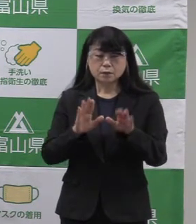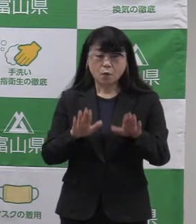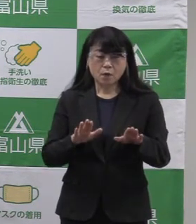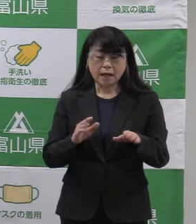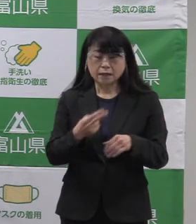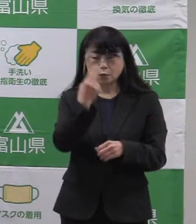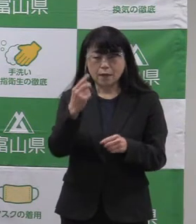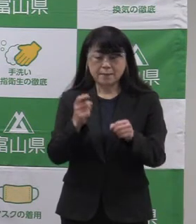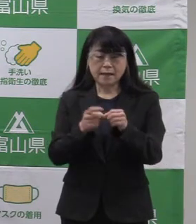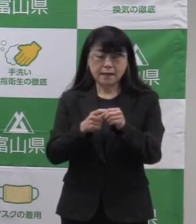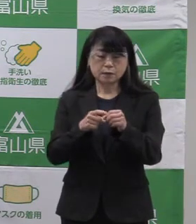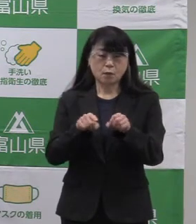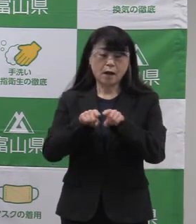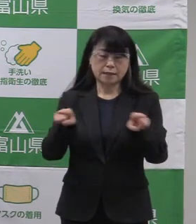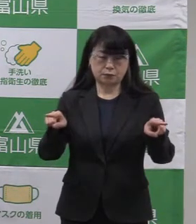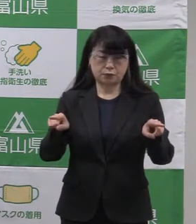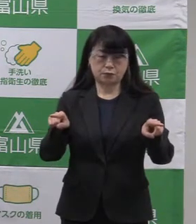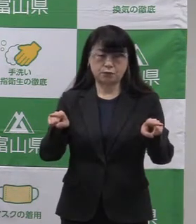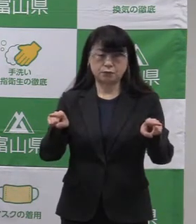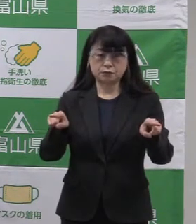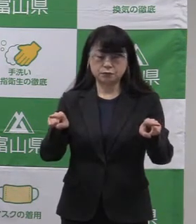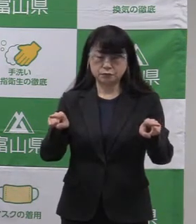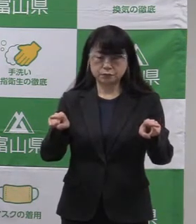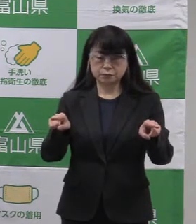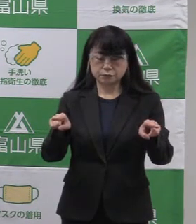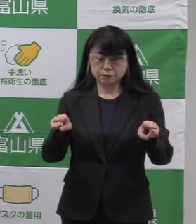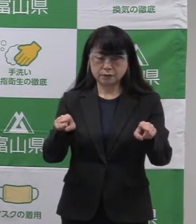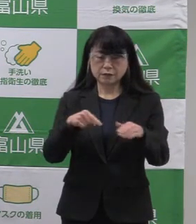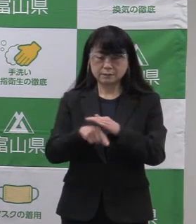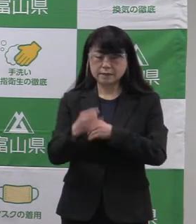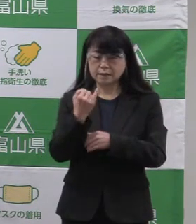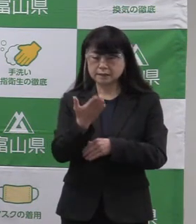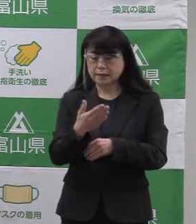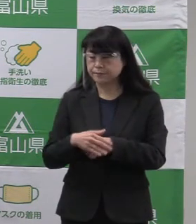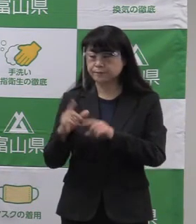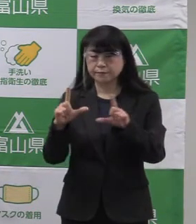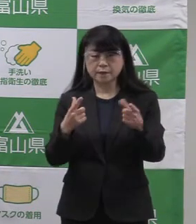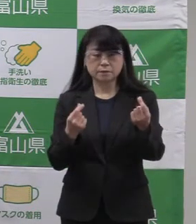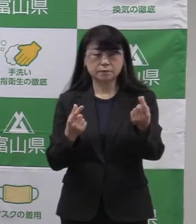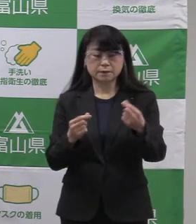このアラートを発出するという説明にとどめるということ ですね。はい、